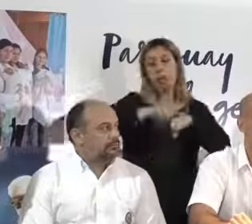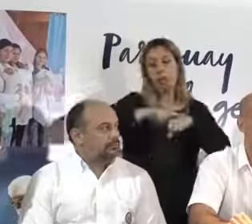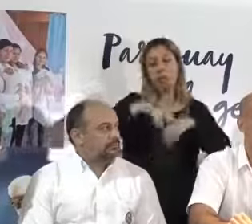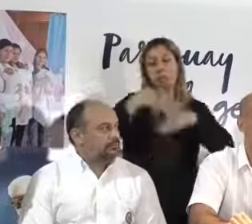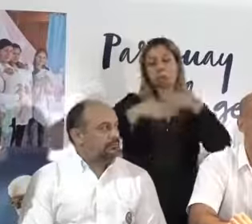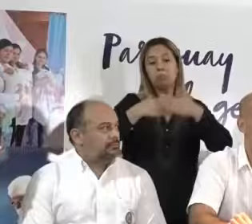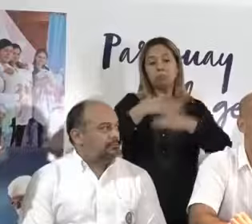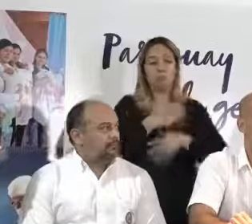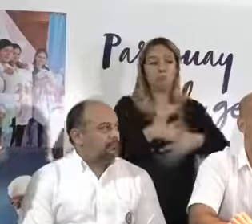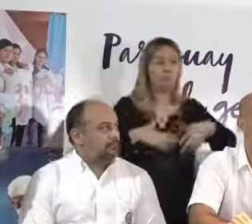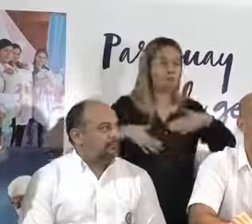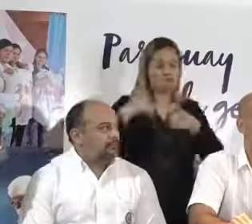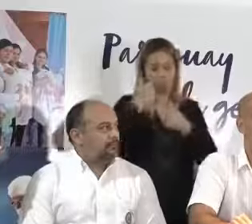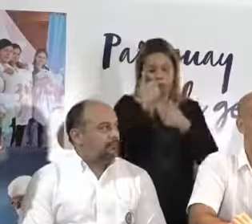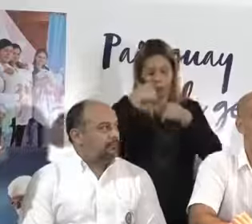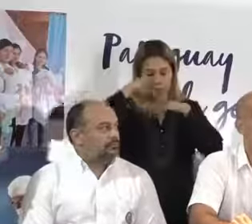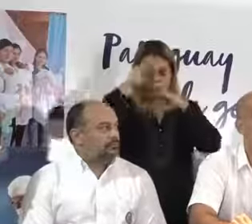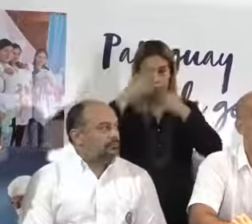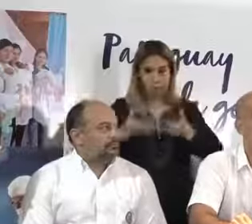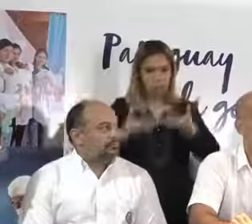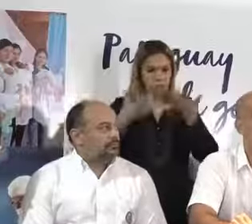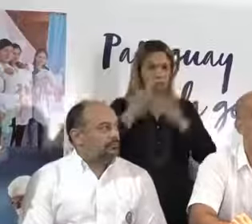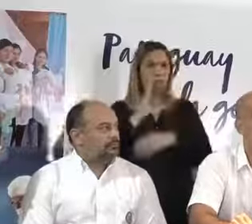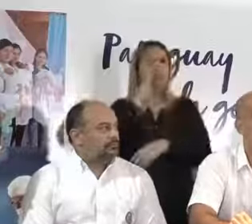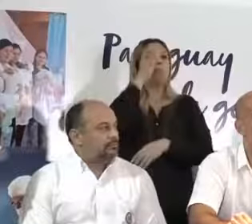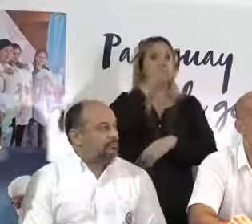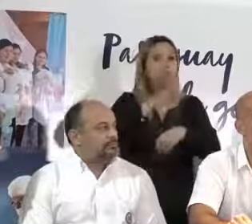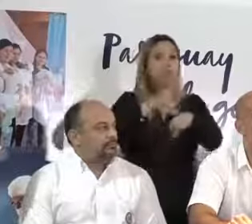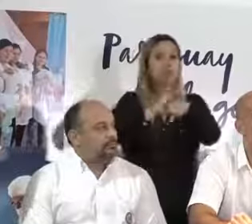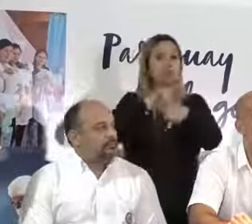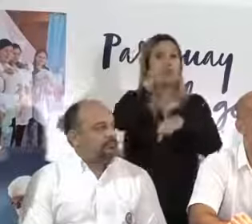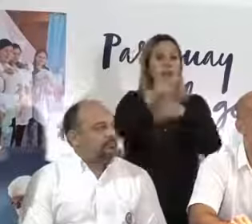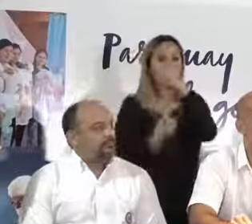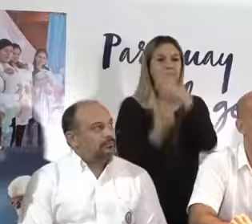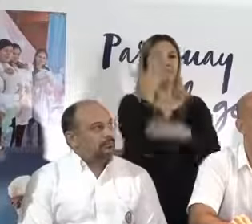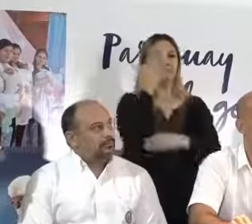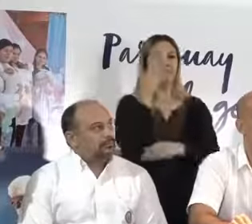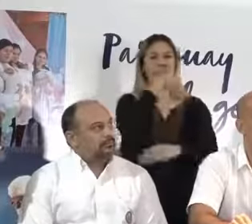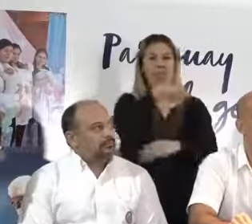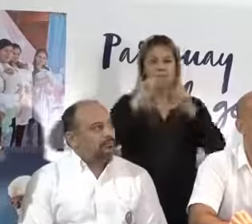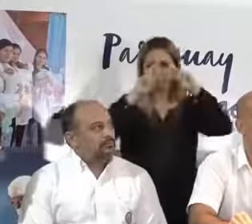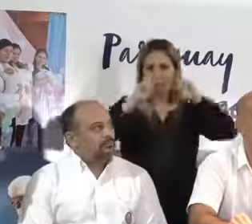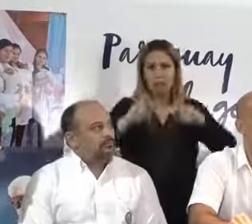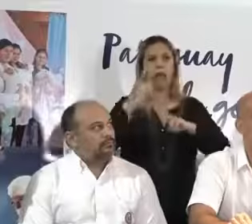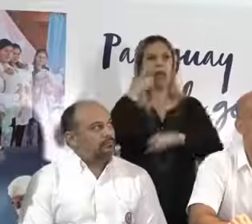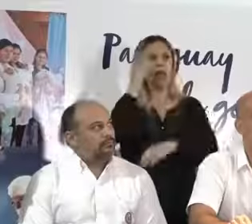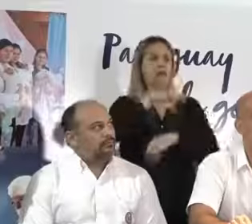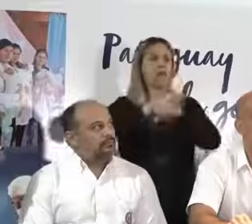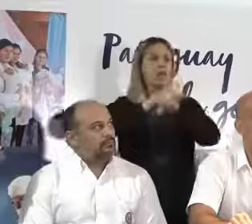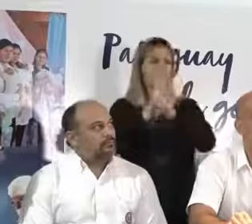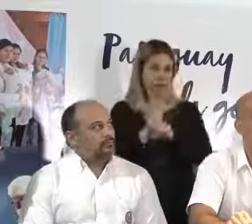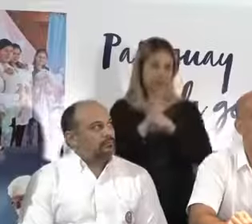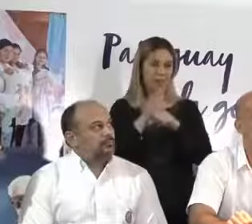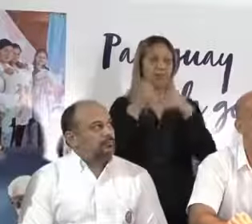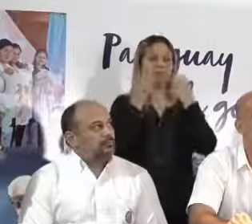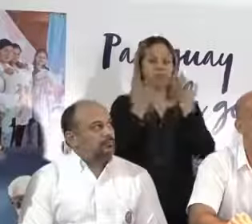donde eventualmente, y después de lo que ha surgido en los últimos días en Ecuador, entonces se